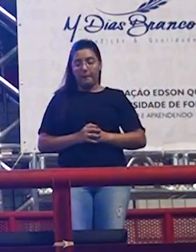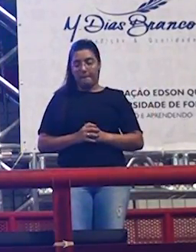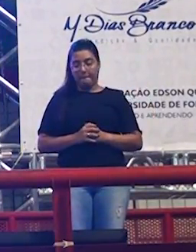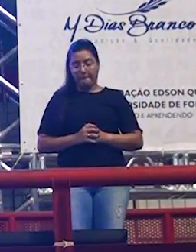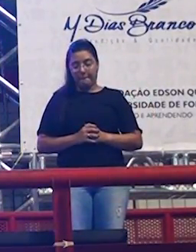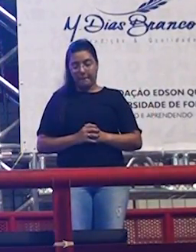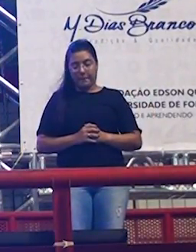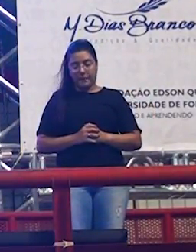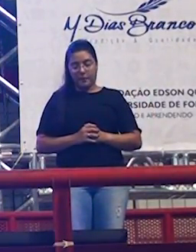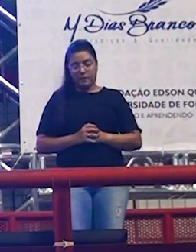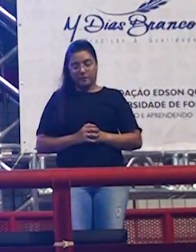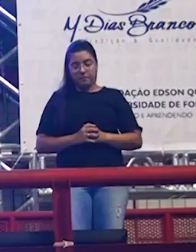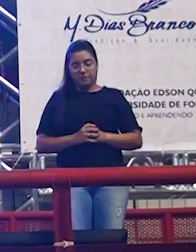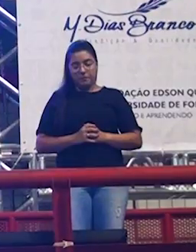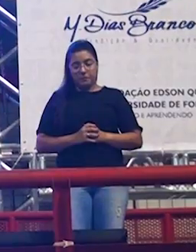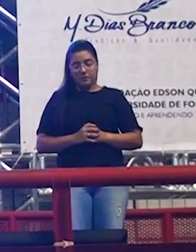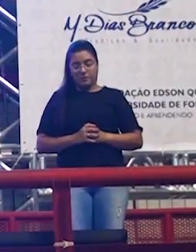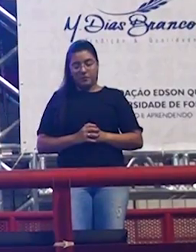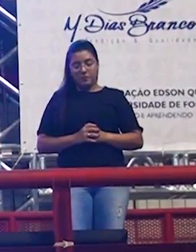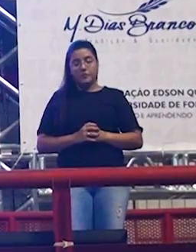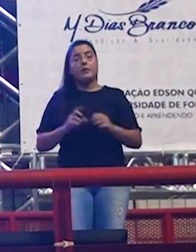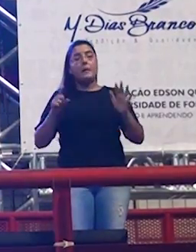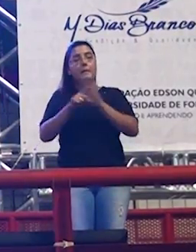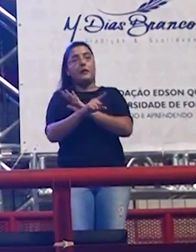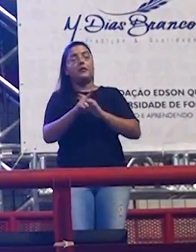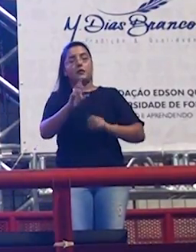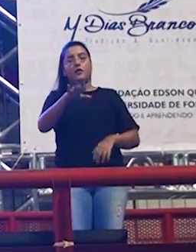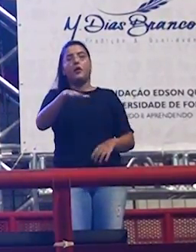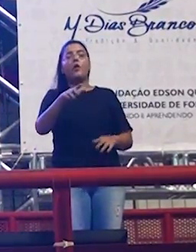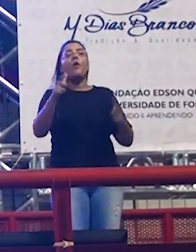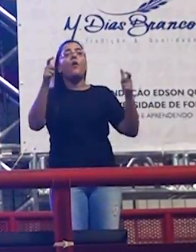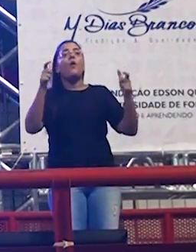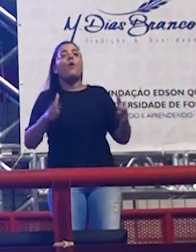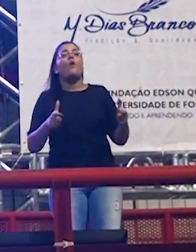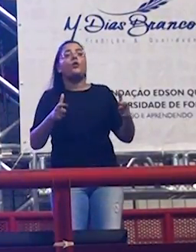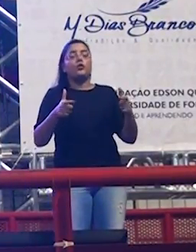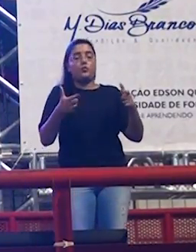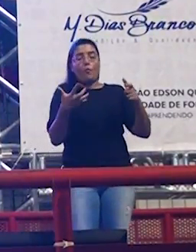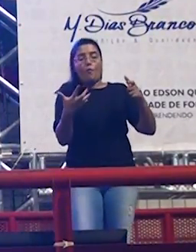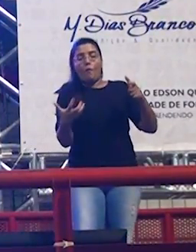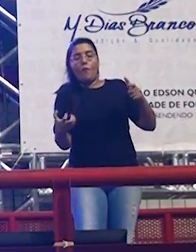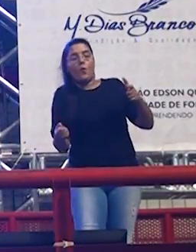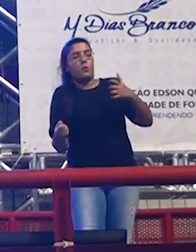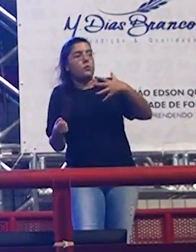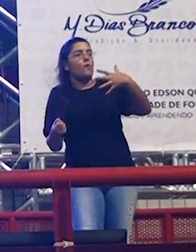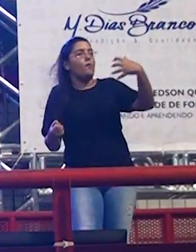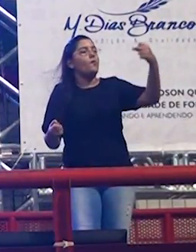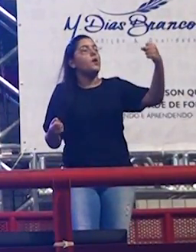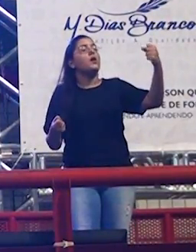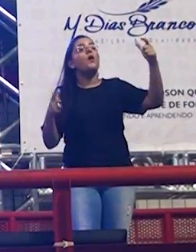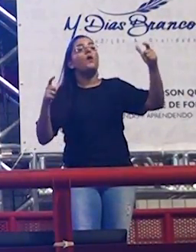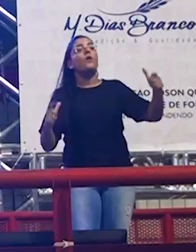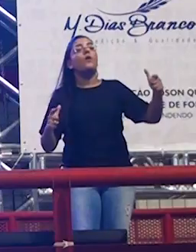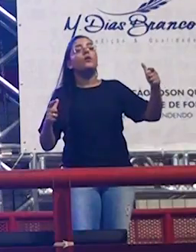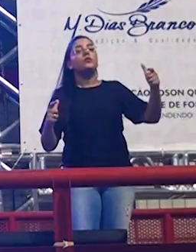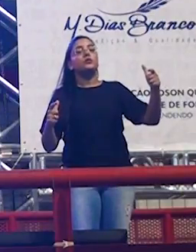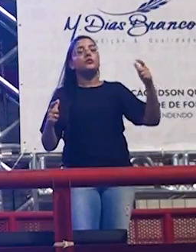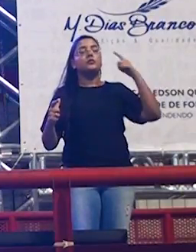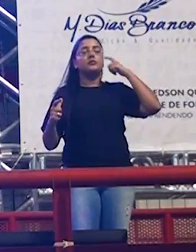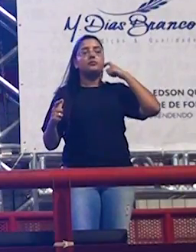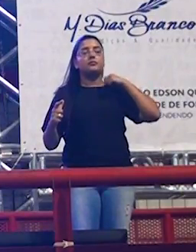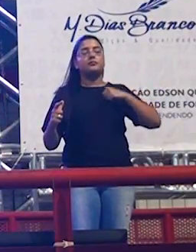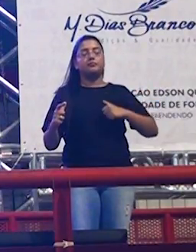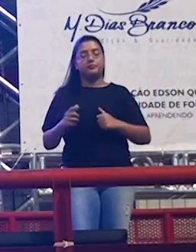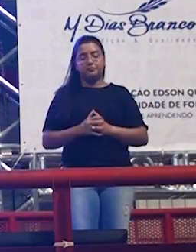o ar aqui embaixo é quente, sim? Fazer uma pergunta besta: onde é que a pressão é maior, A ou B? Pressão, A ou